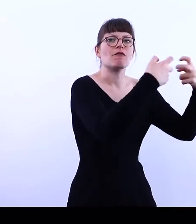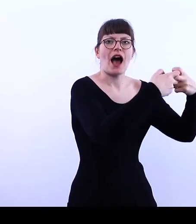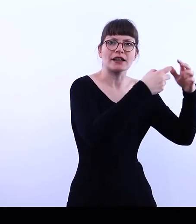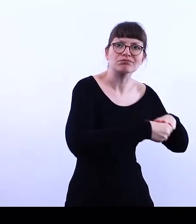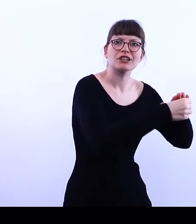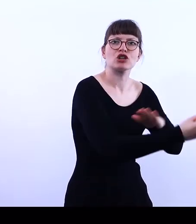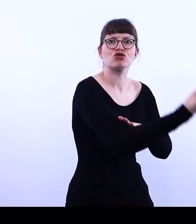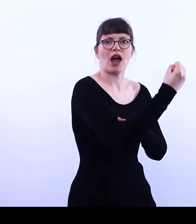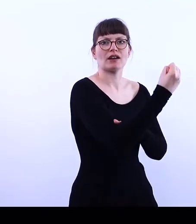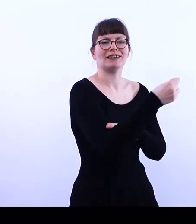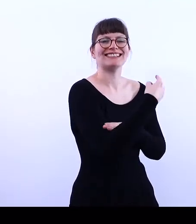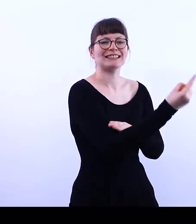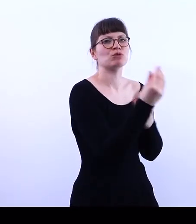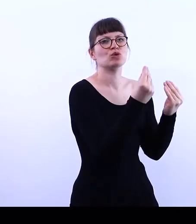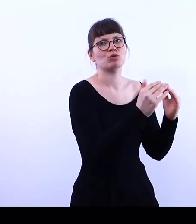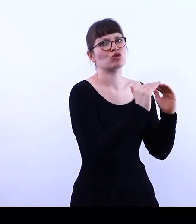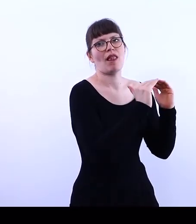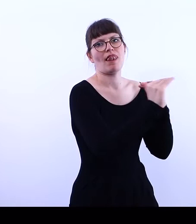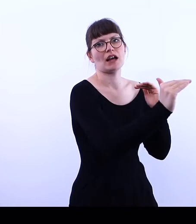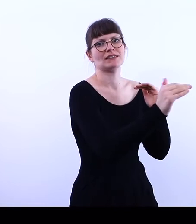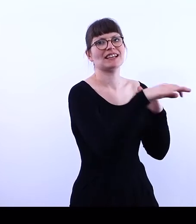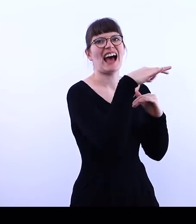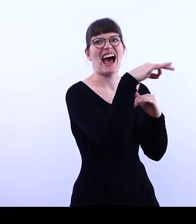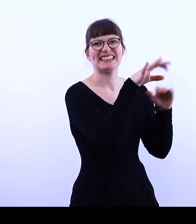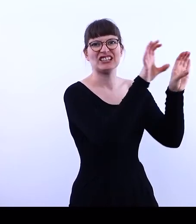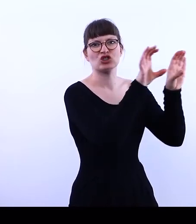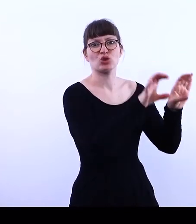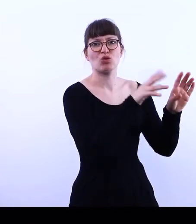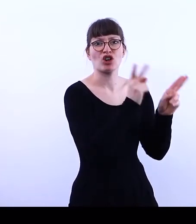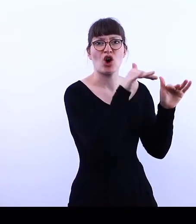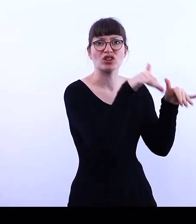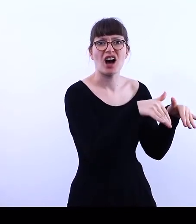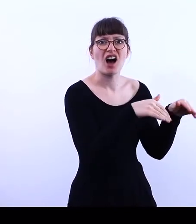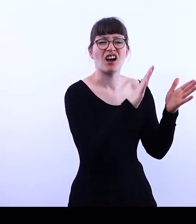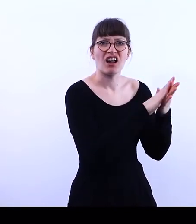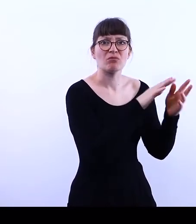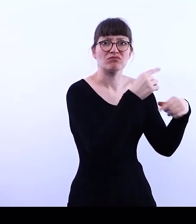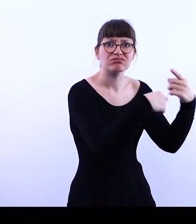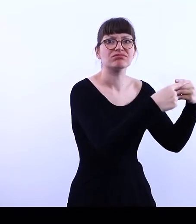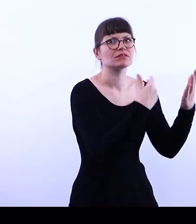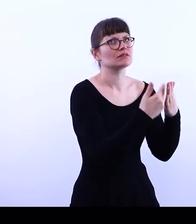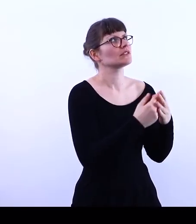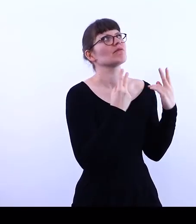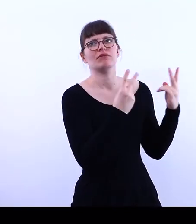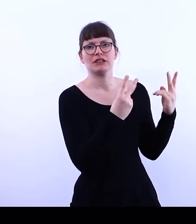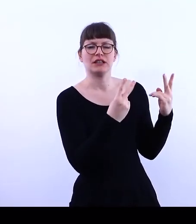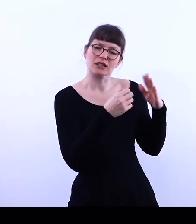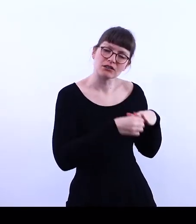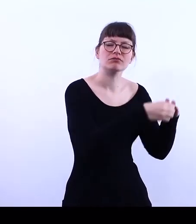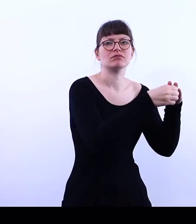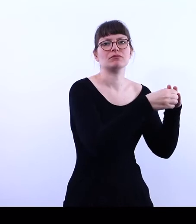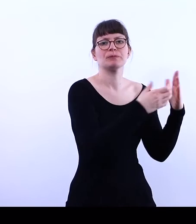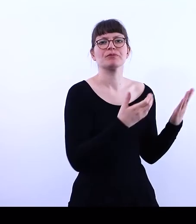häufig gerade in ländlichen Regionen und als die einzigen Strukturen sind, die dann noch funktionieren. Und deswegen halte ich das für sehr, sehr sinnvoll. Und